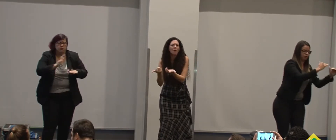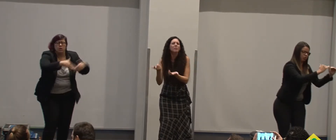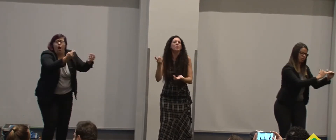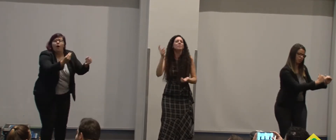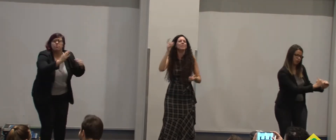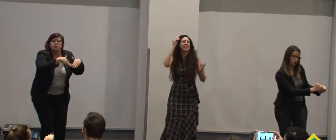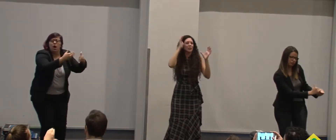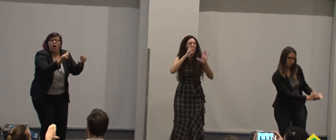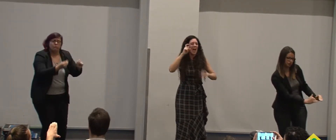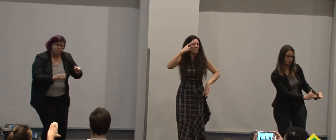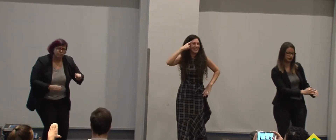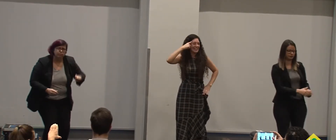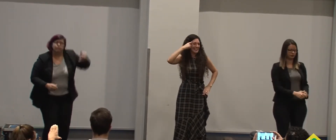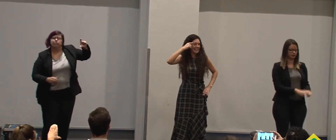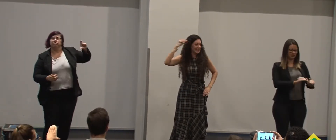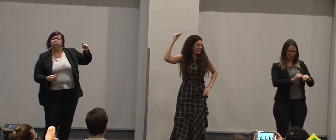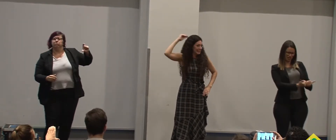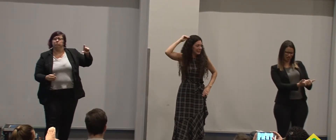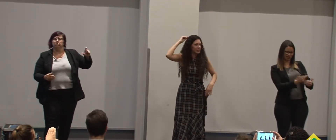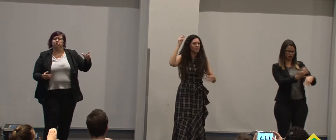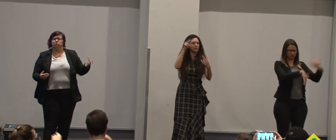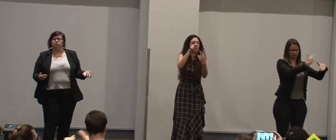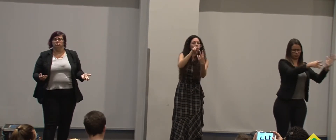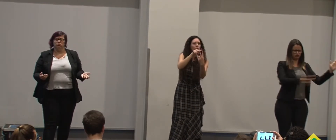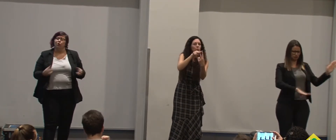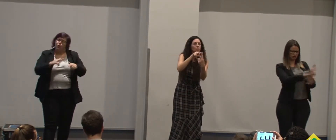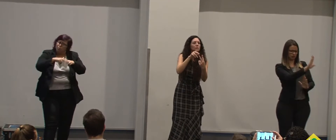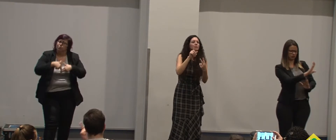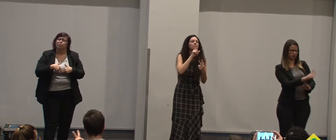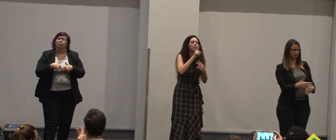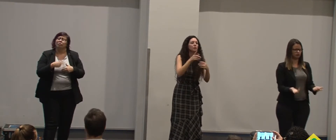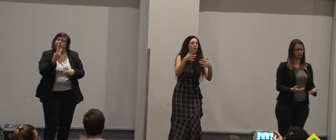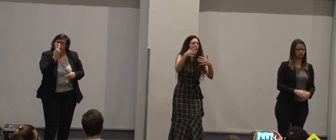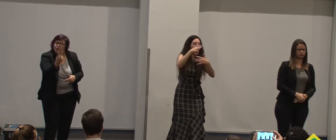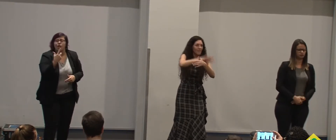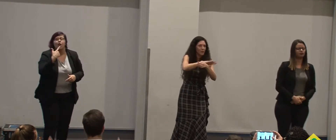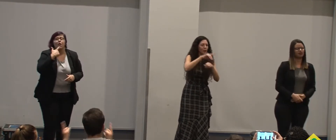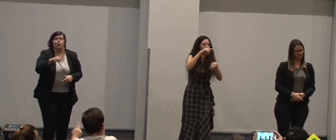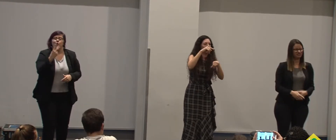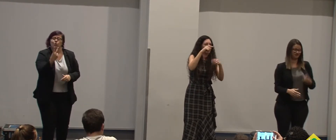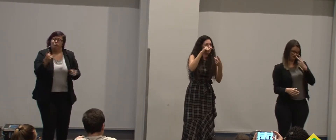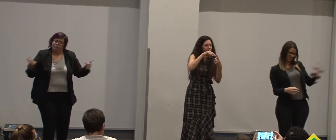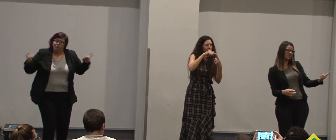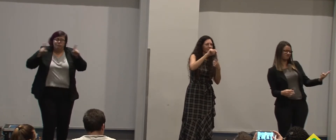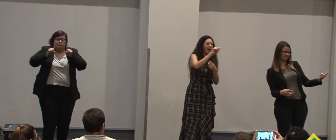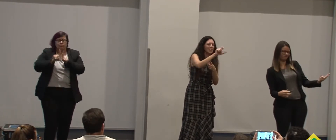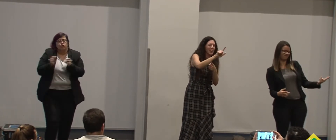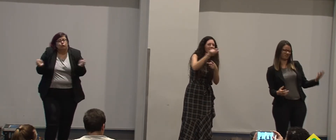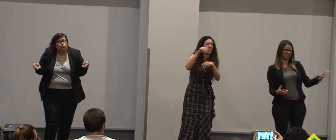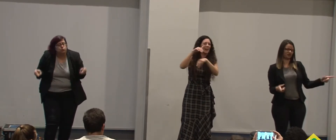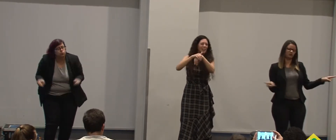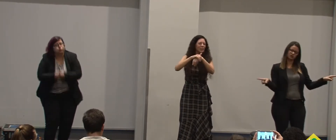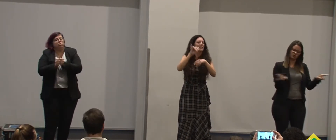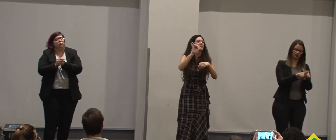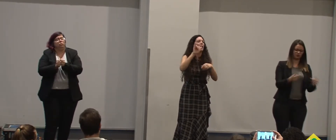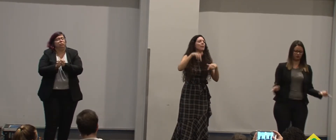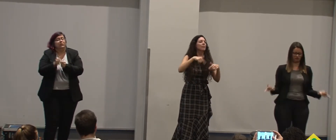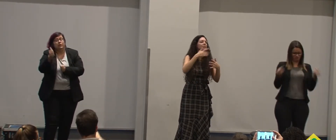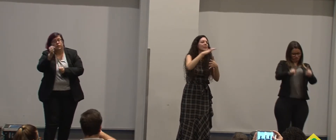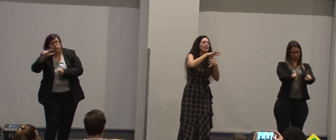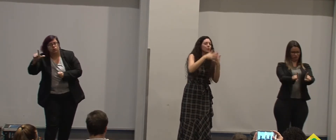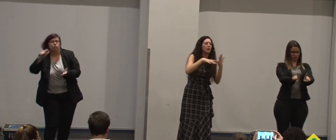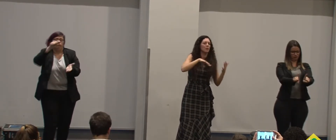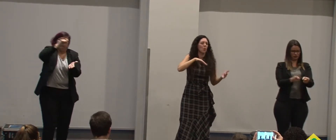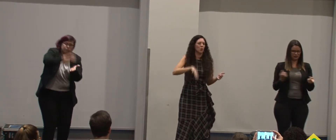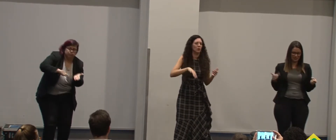que os alunos vão alcançar a fluência no inglês escrito ou nessa outra língua escrita se a gente permanece trabalhando o